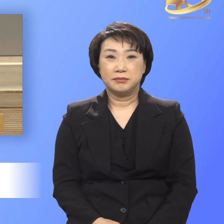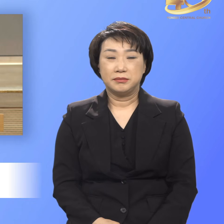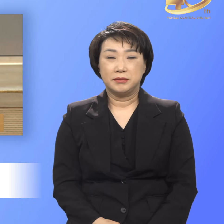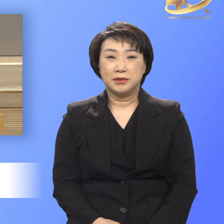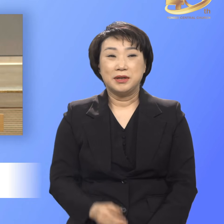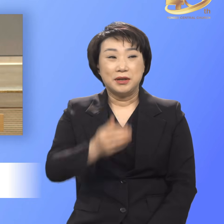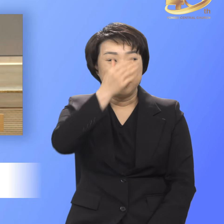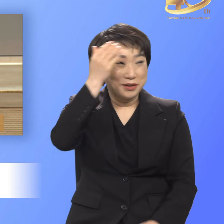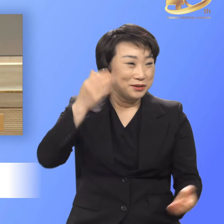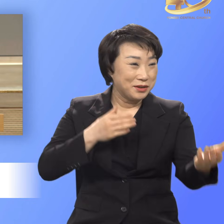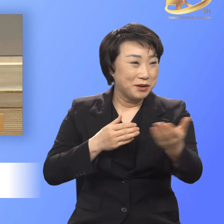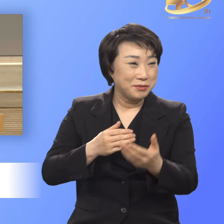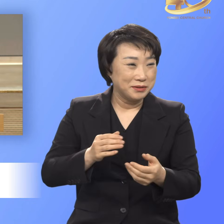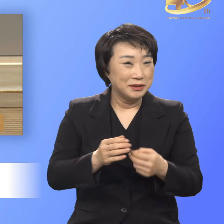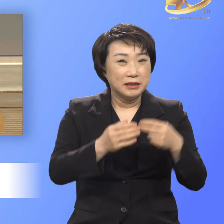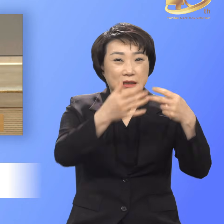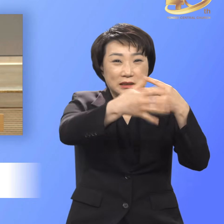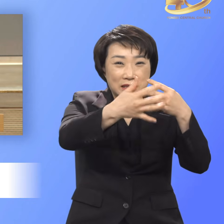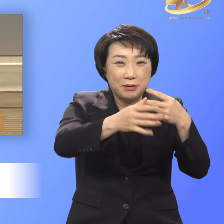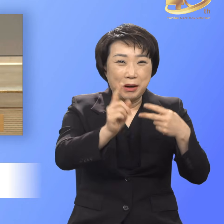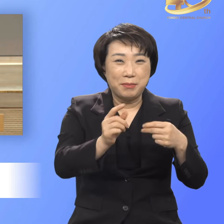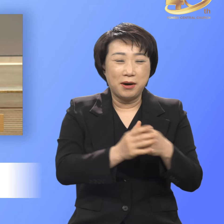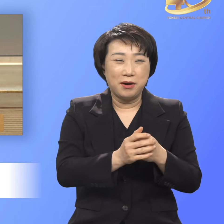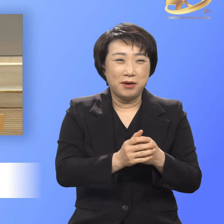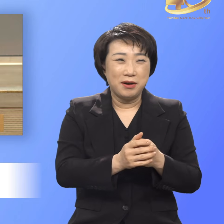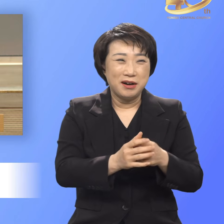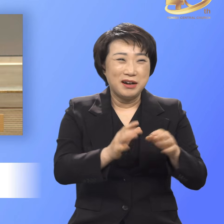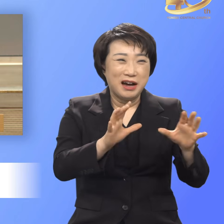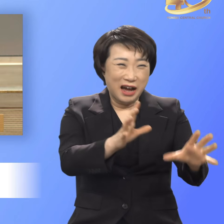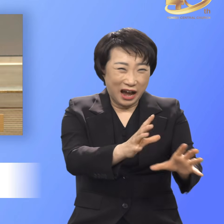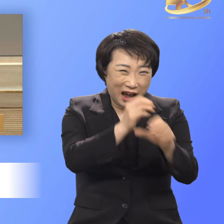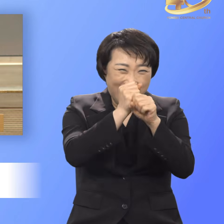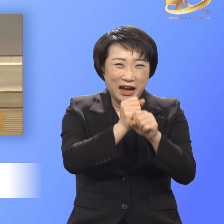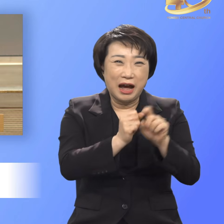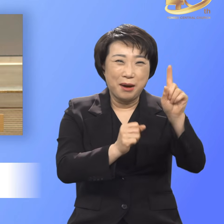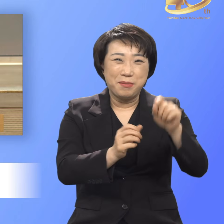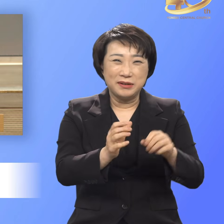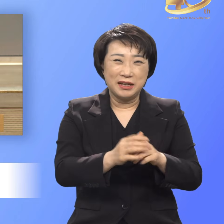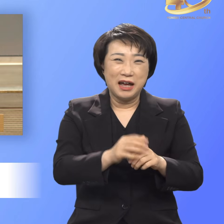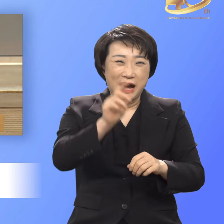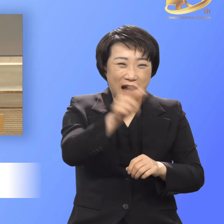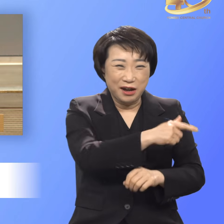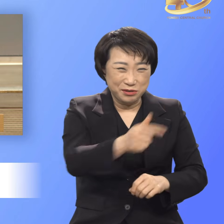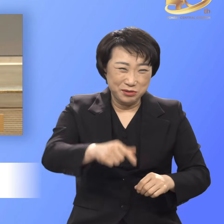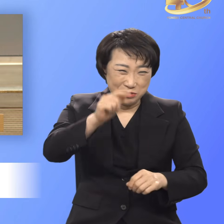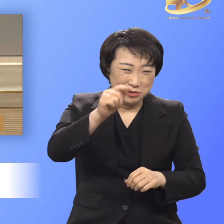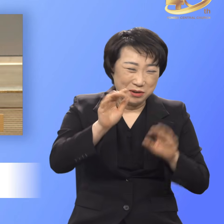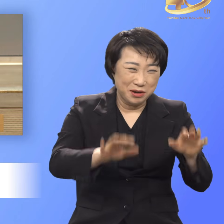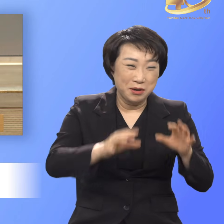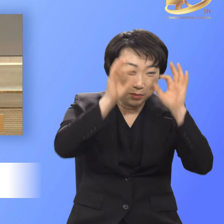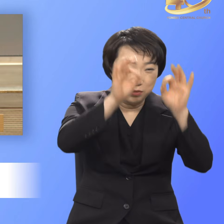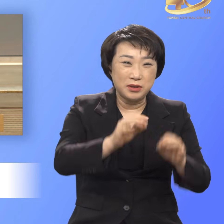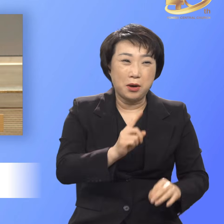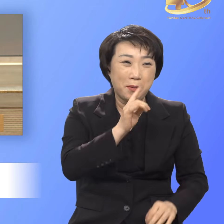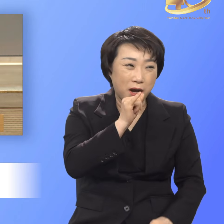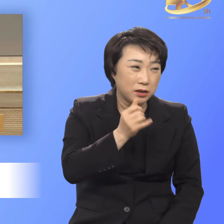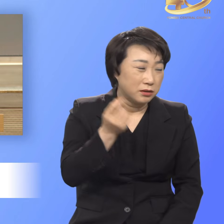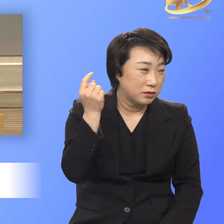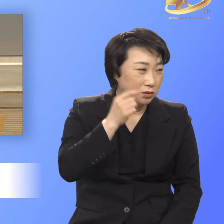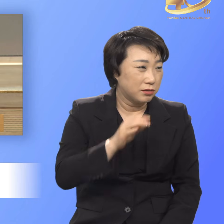우리 청년들은 연속곡을 몰아서 그냥 막 몇 편을 한 번에 본다면서 보니까 영생이